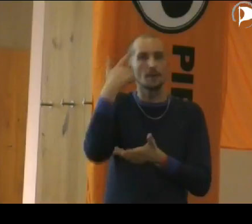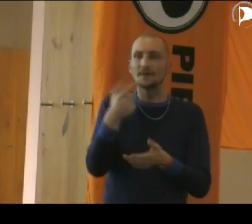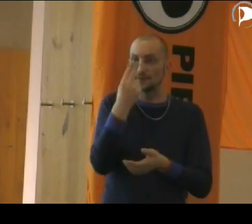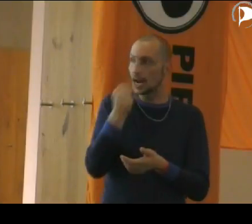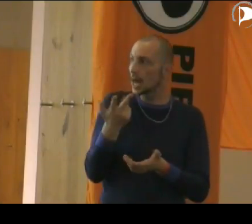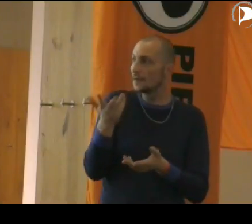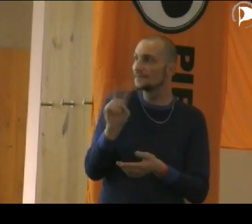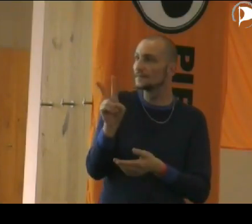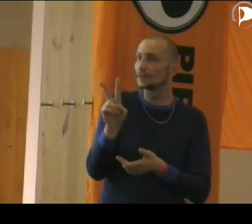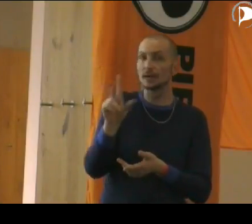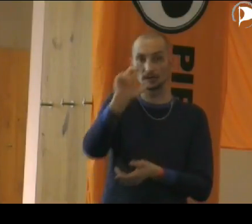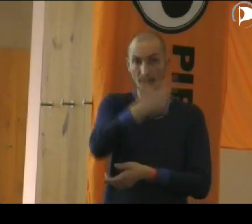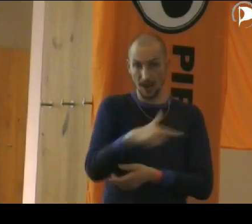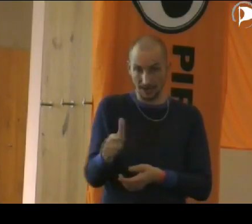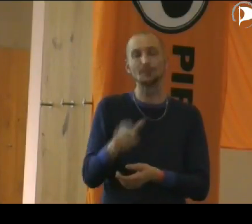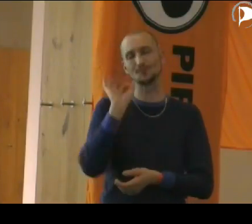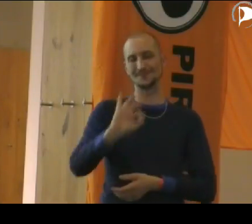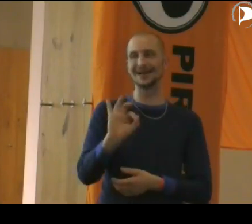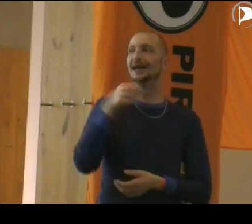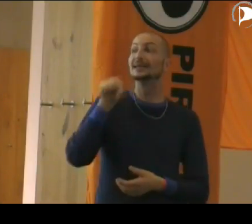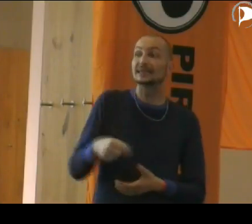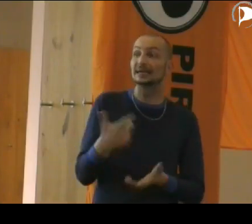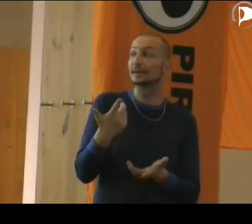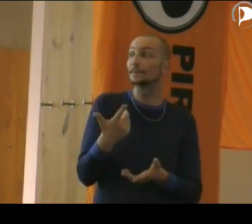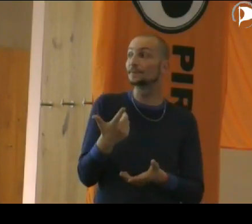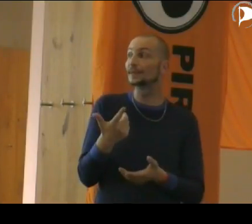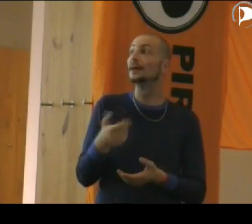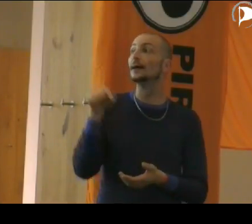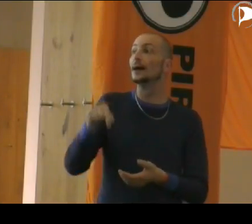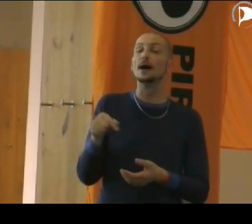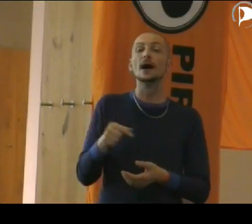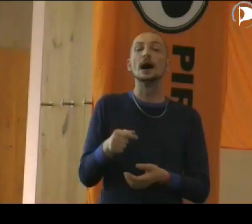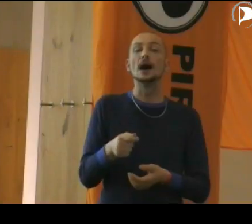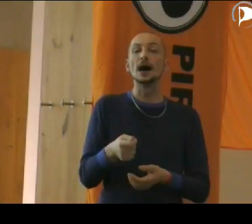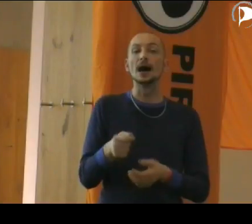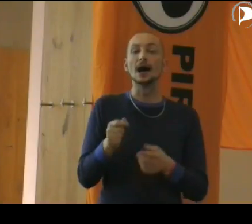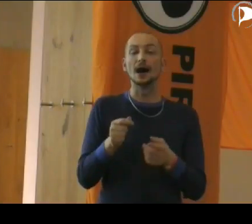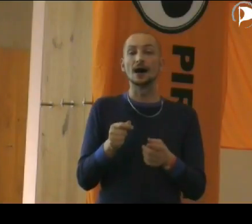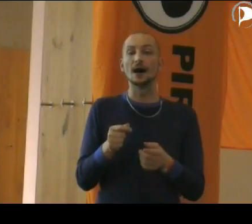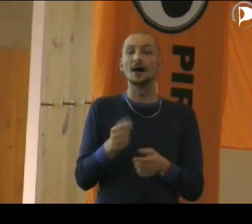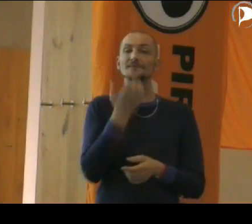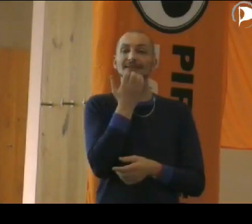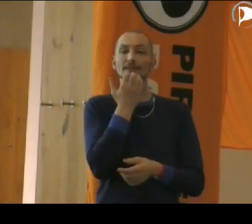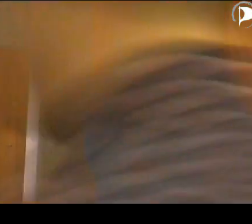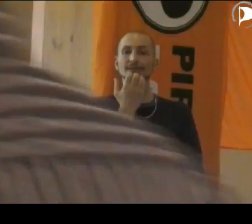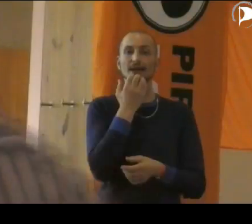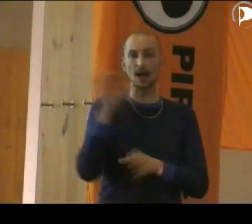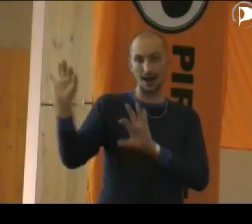das gut dann nehme ich einen versammlungsleiter zu und wir uns sonst